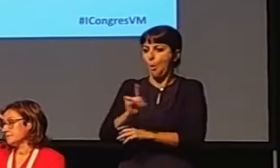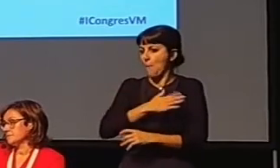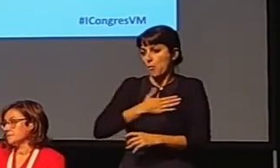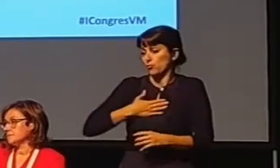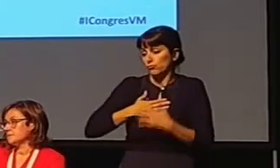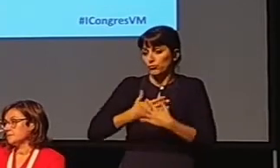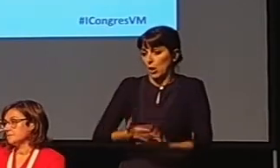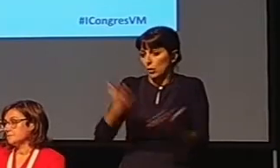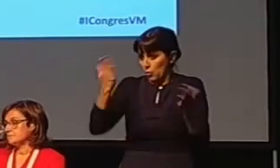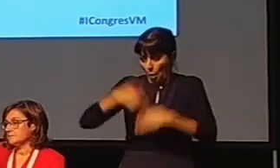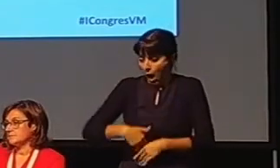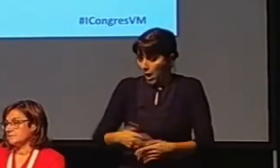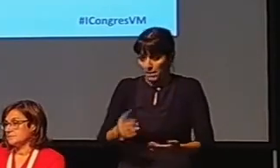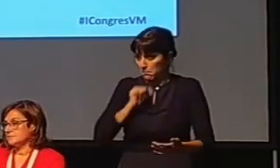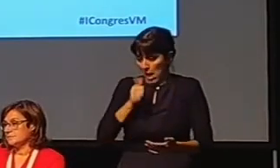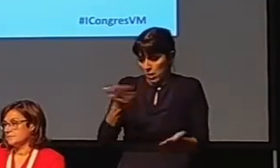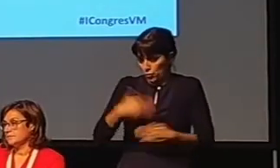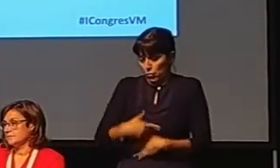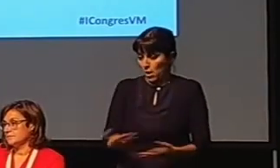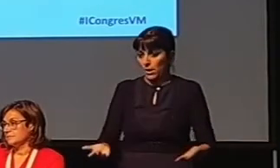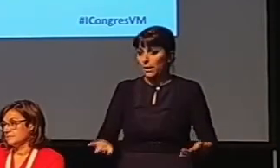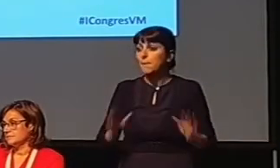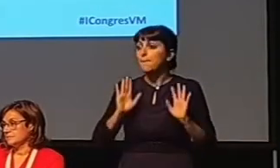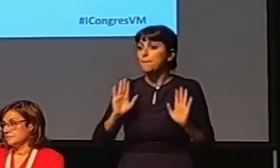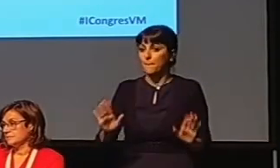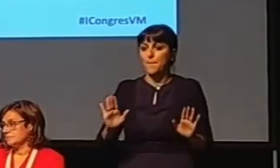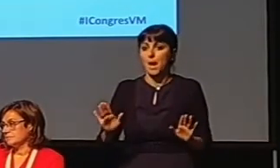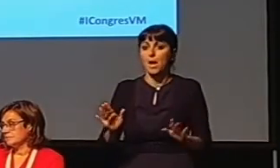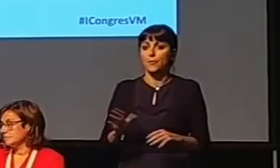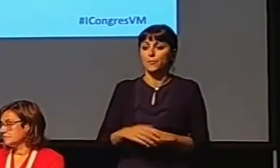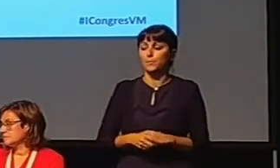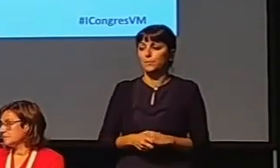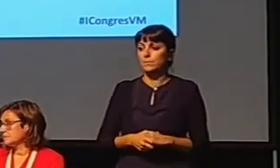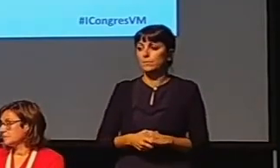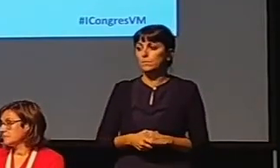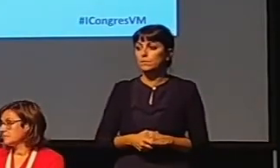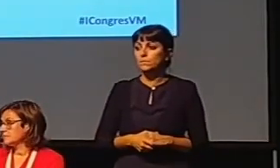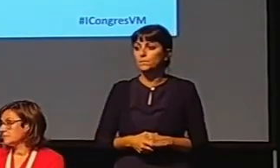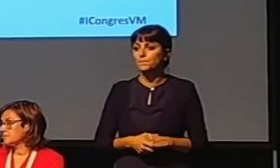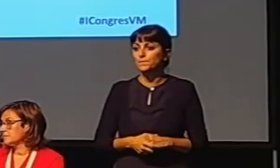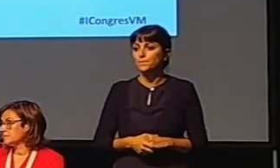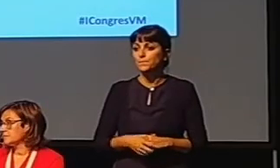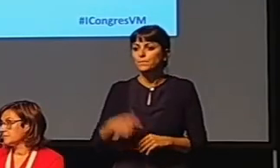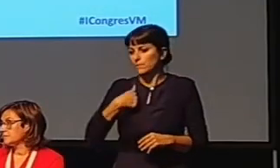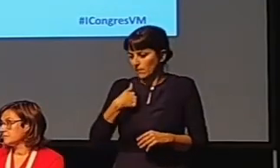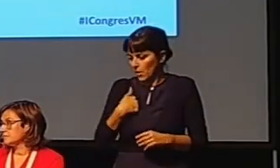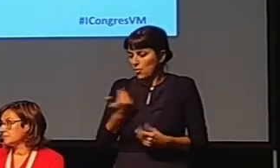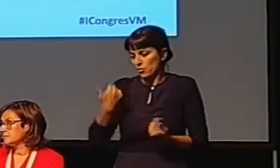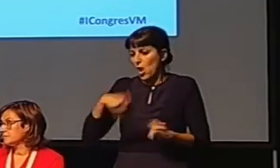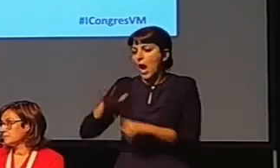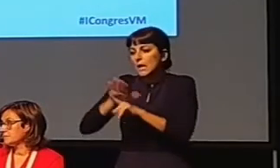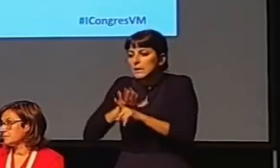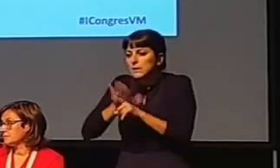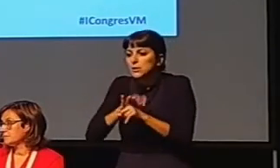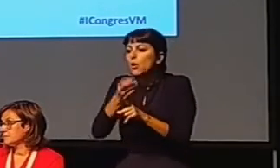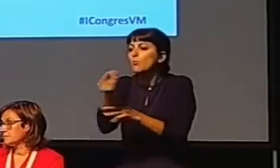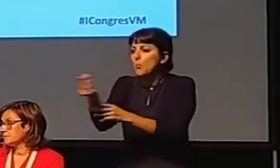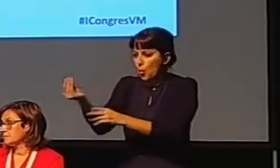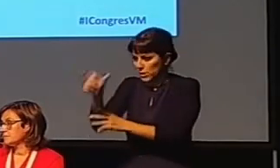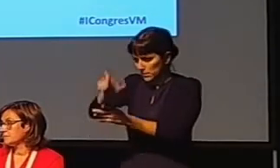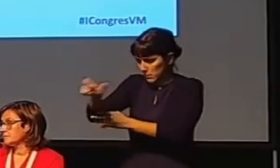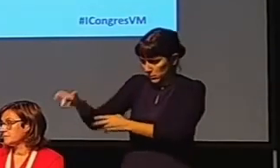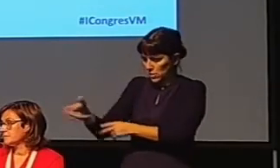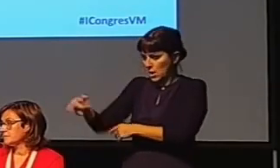actuant no tenen mala voluntat, vull dir que jo tinc apreci polític a moltes d'elles, tinc apreci personal a moltes d'elles, vull dir que